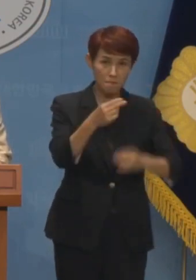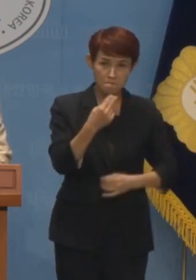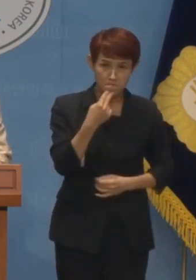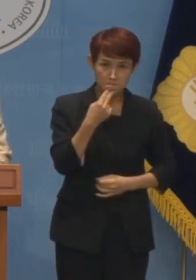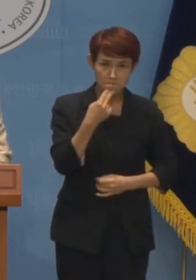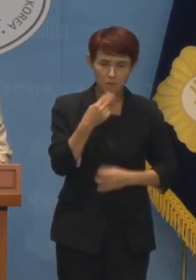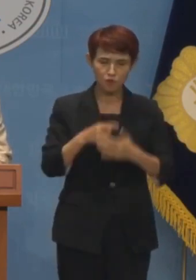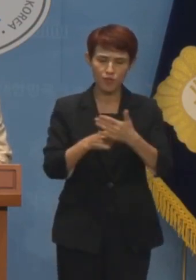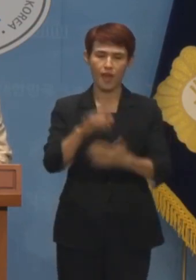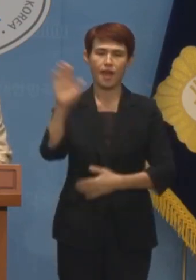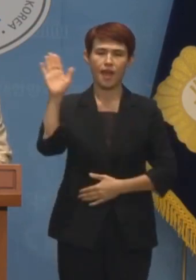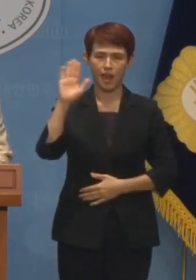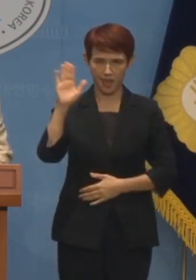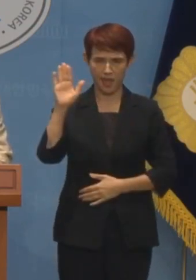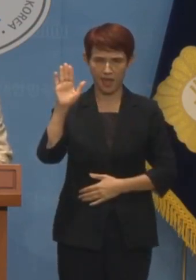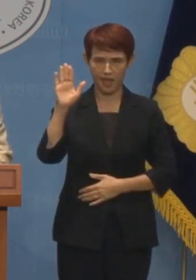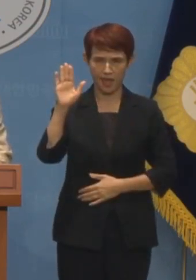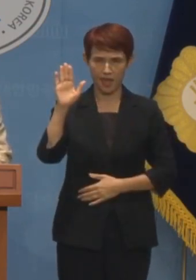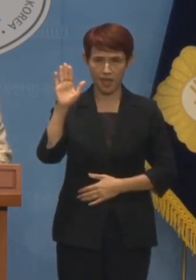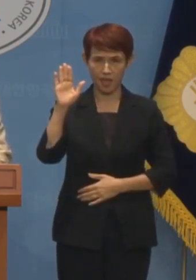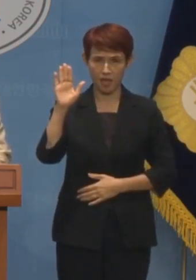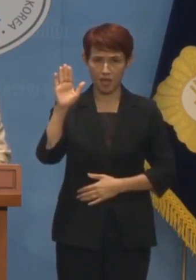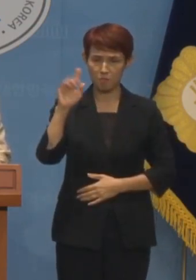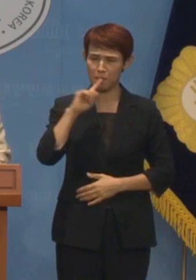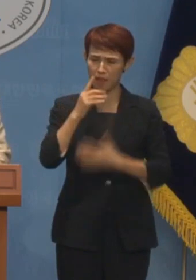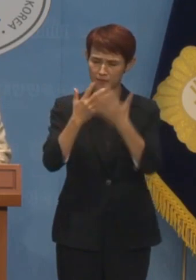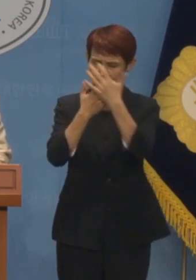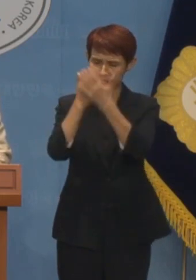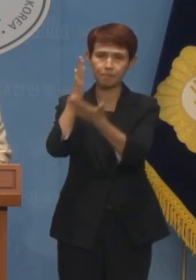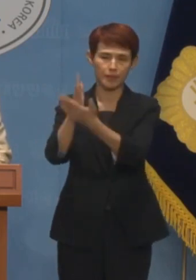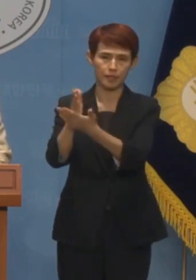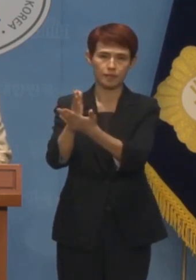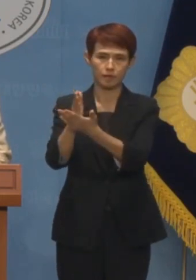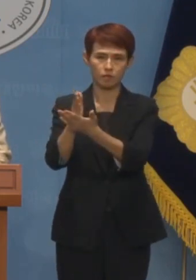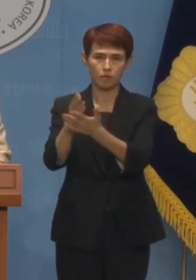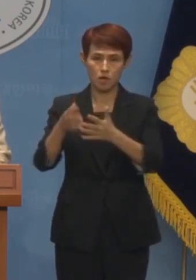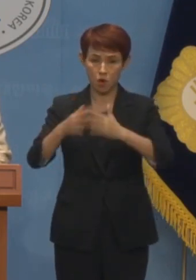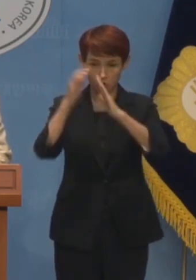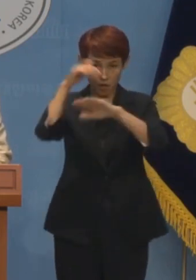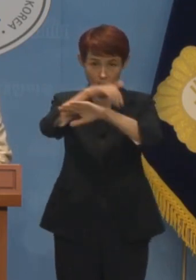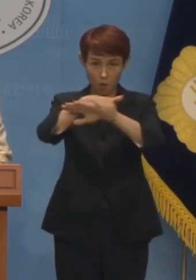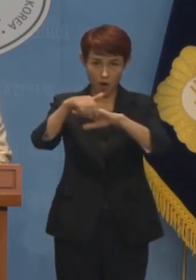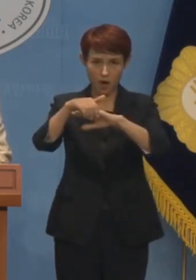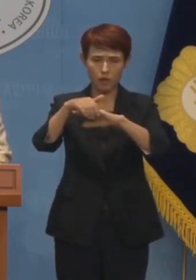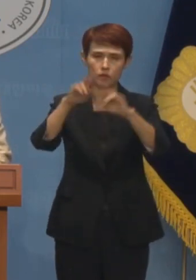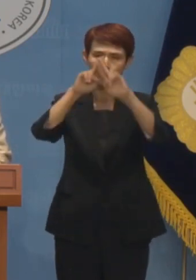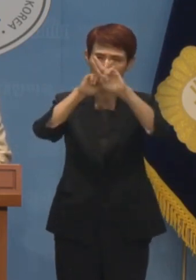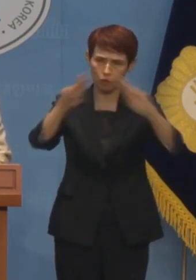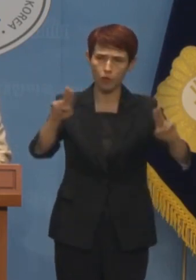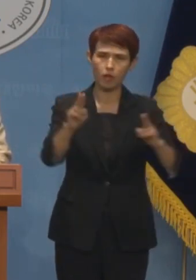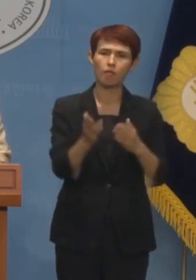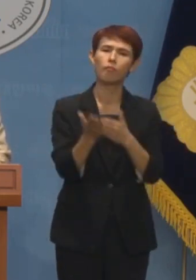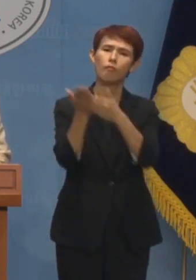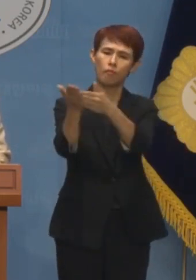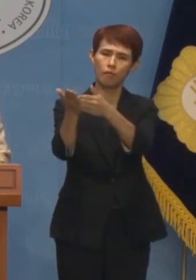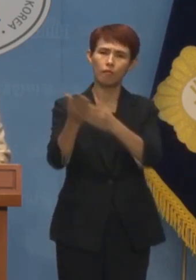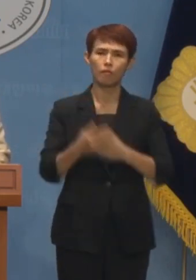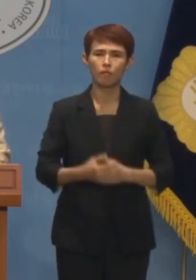않겠다. 이렇게 애매모호한 말이 아니라 건설 계획 자체를 철회해야 할 것을